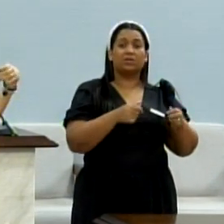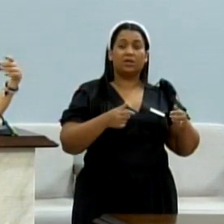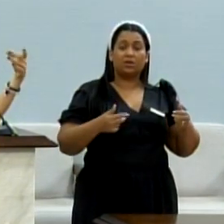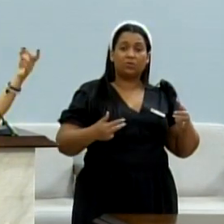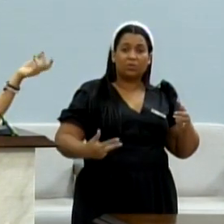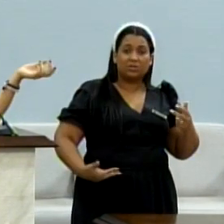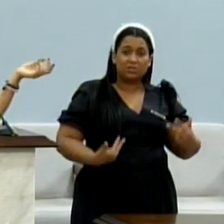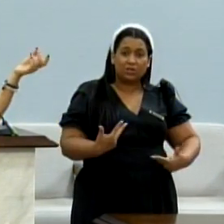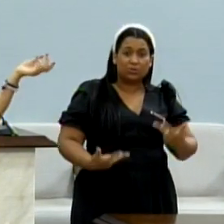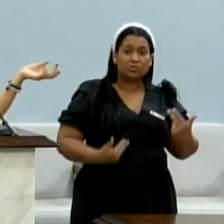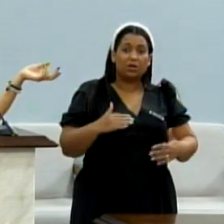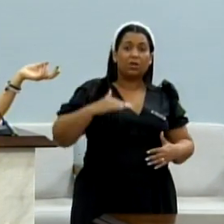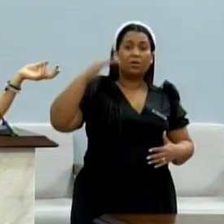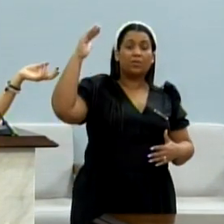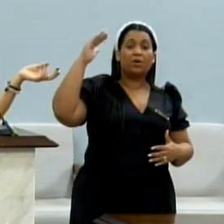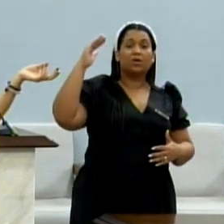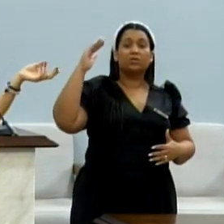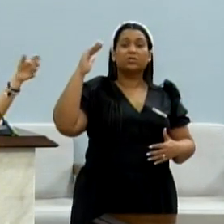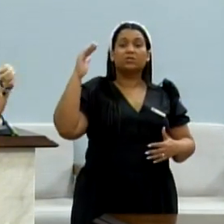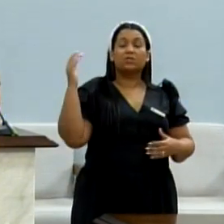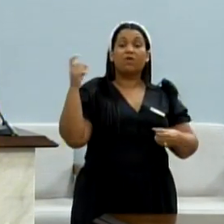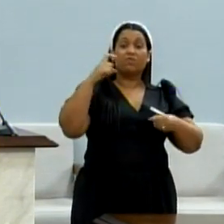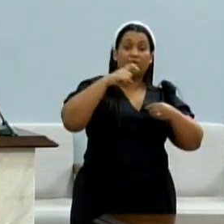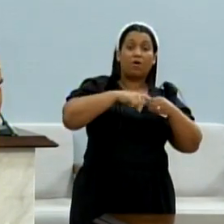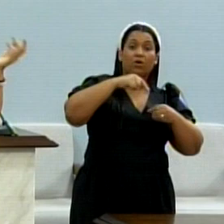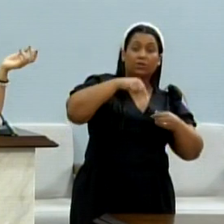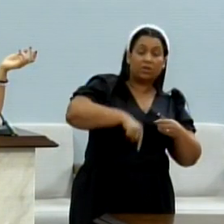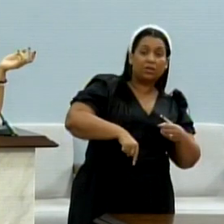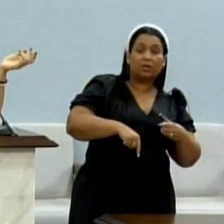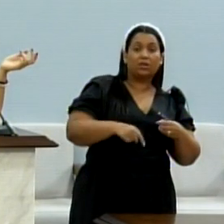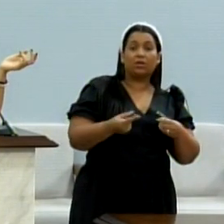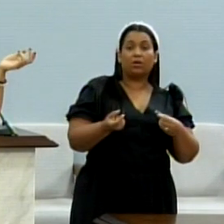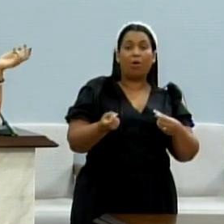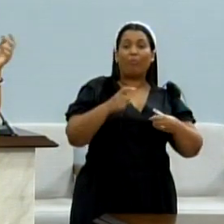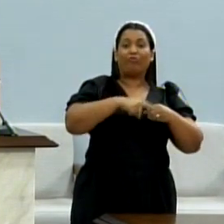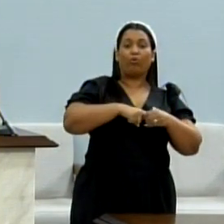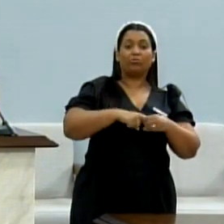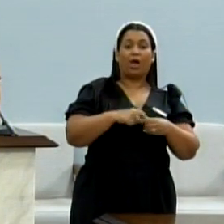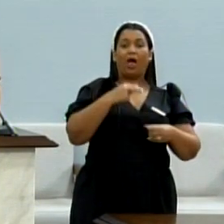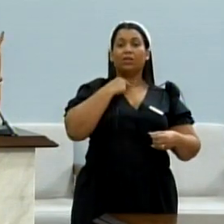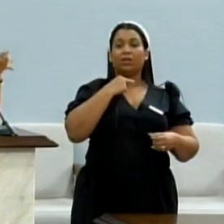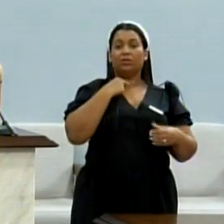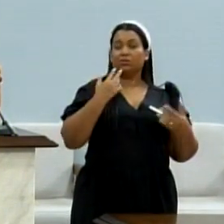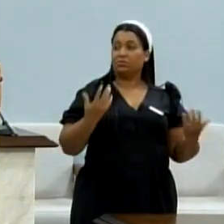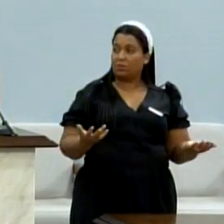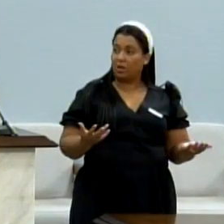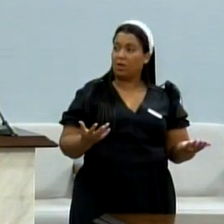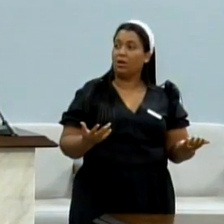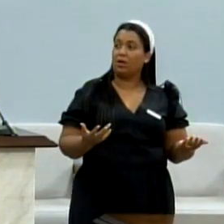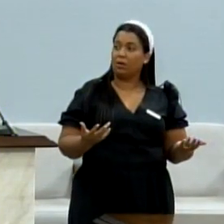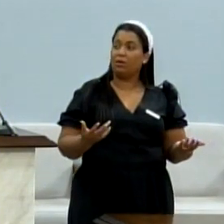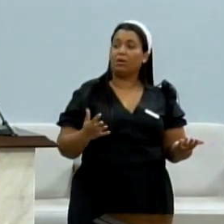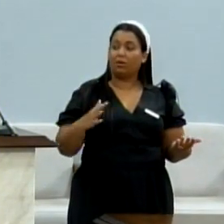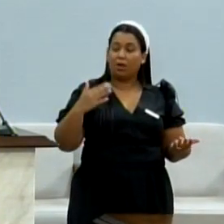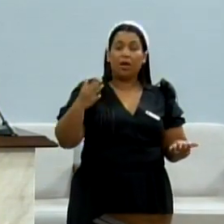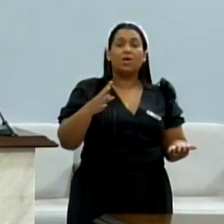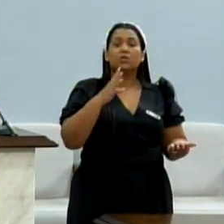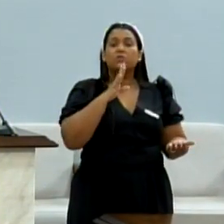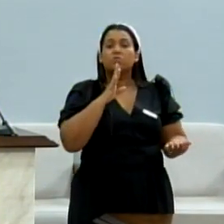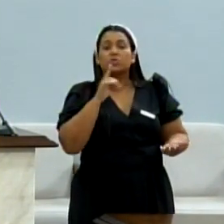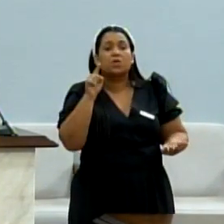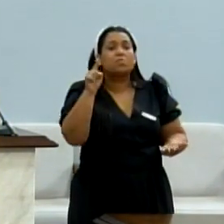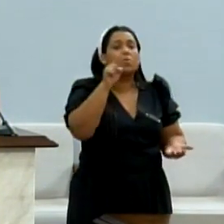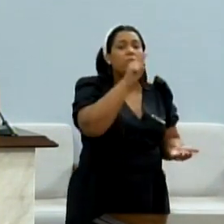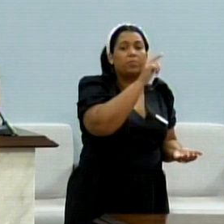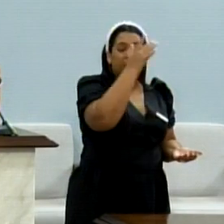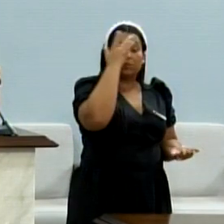bebês, aí quando eles estão com 20 anos, volta aqui para mim e não tem como reverter. E aí foi quando eu quis conhecer, né, as outras pessoas